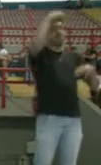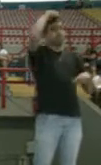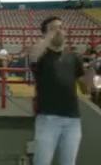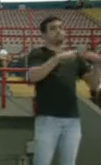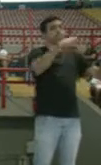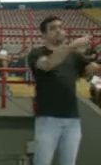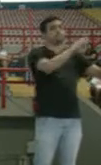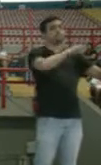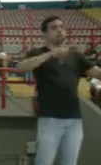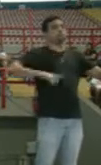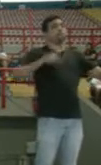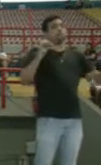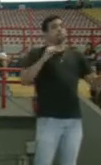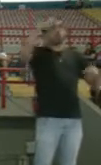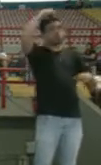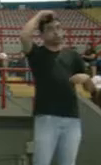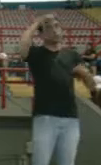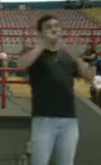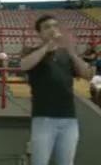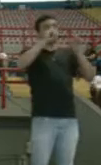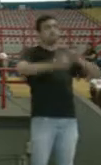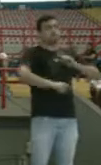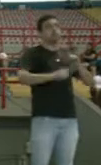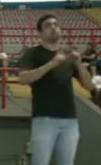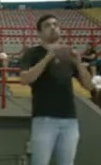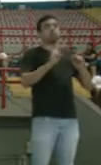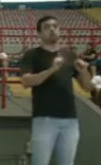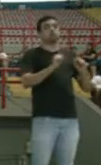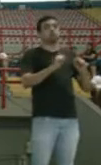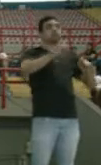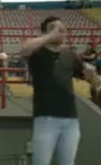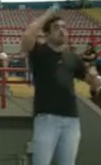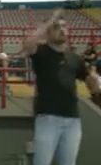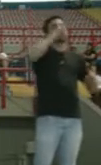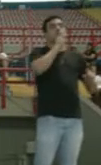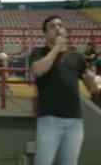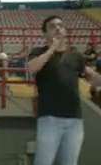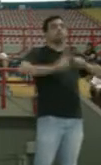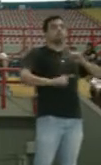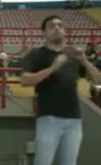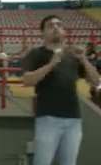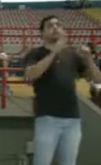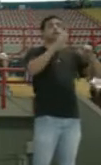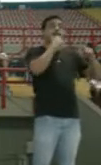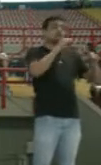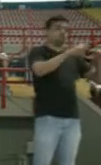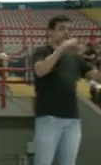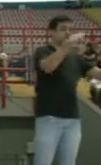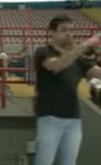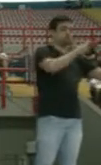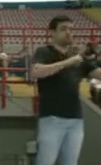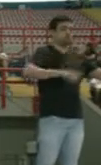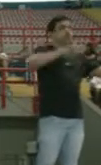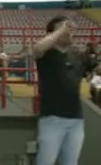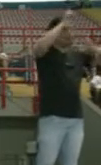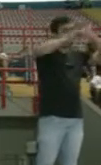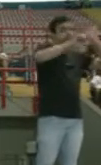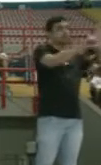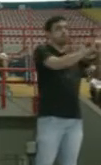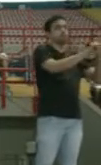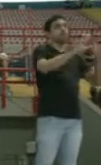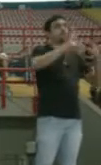parlamentar, onde o rei pode vetar leis, não criar. Quem cria a lei é o parlamento.